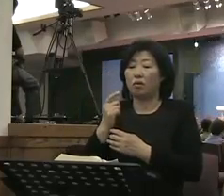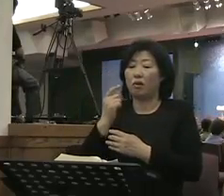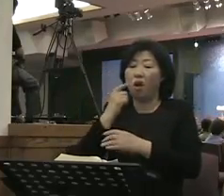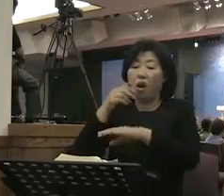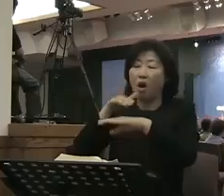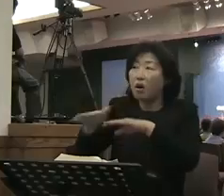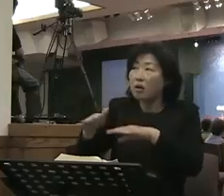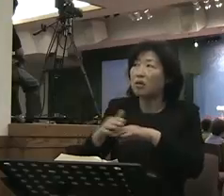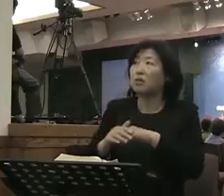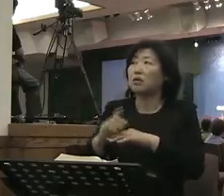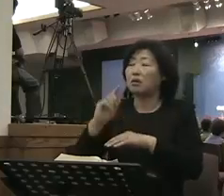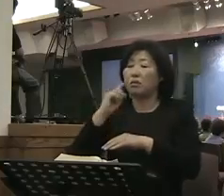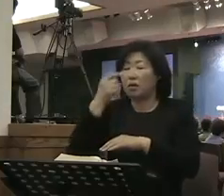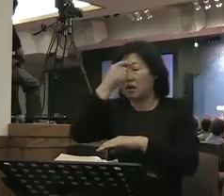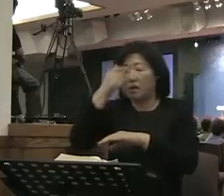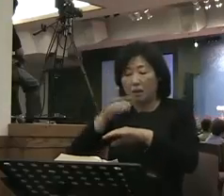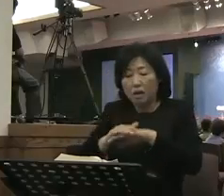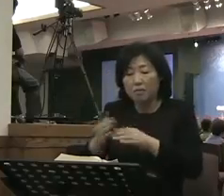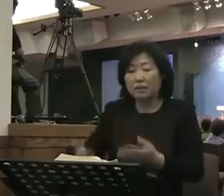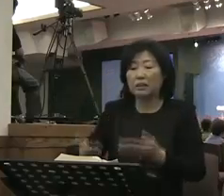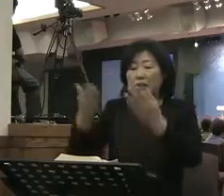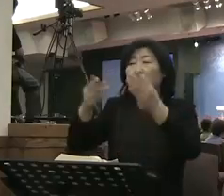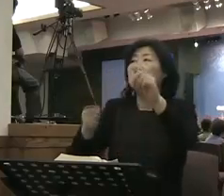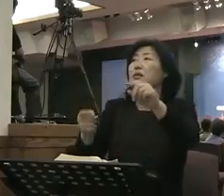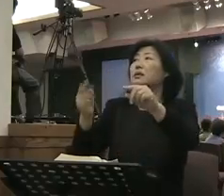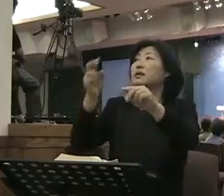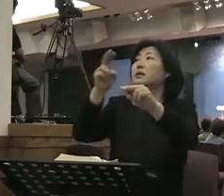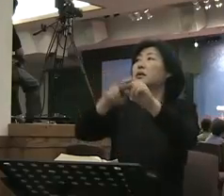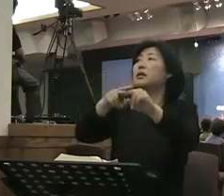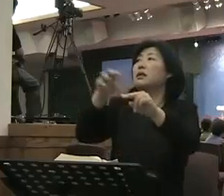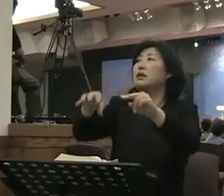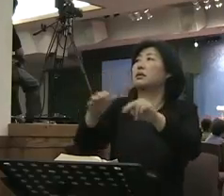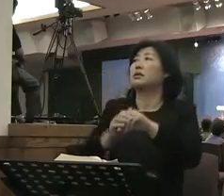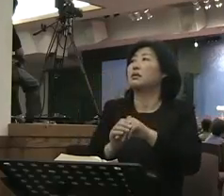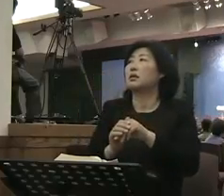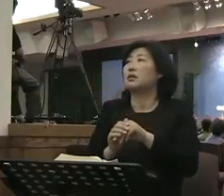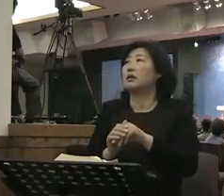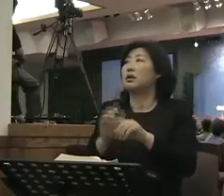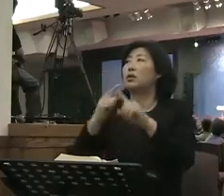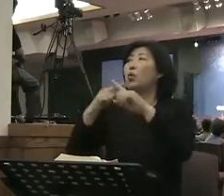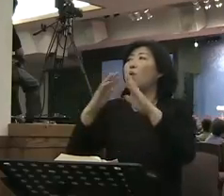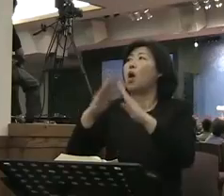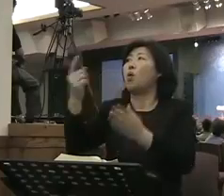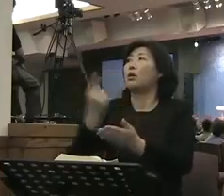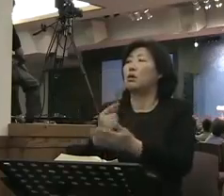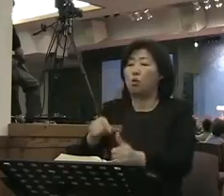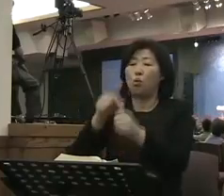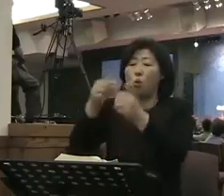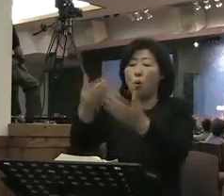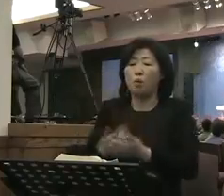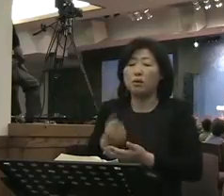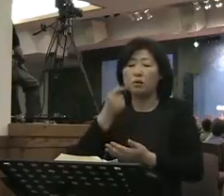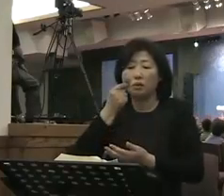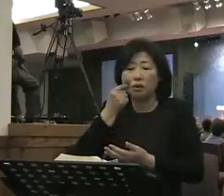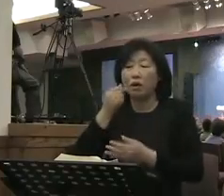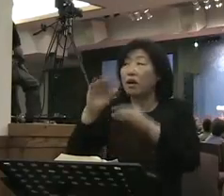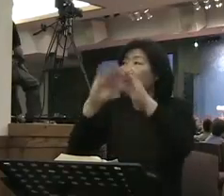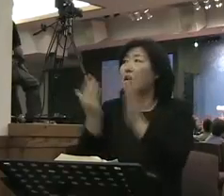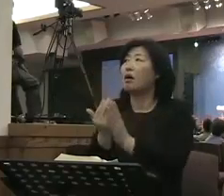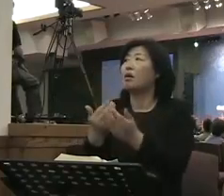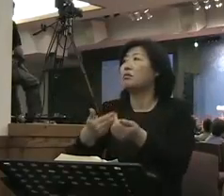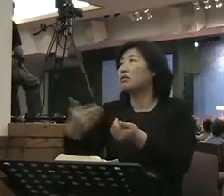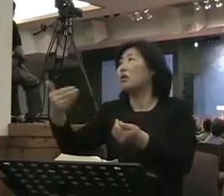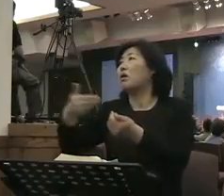그 보링한 예배를 드리는 그 자리에서 교회에 왔다가도 구원받지 못하고 다들 떠난다는